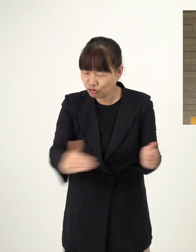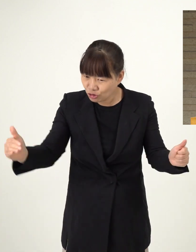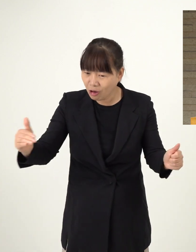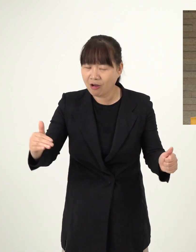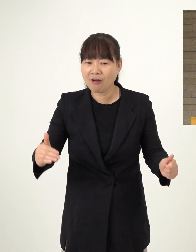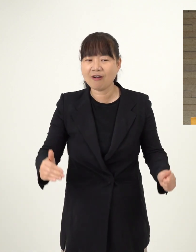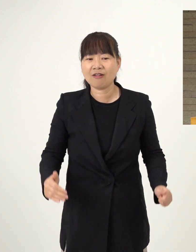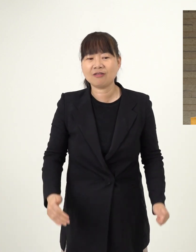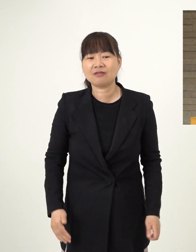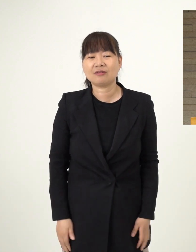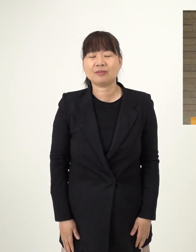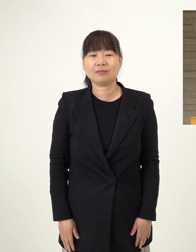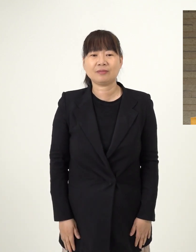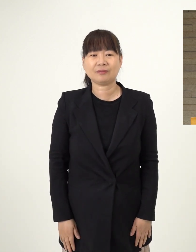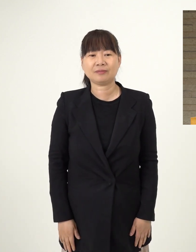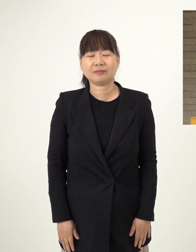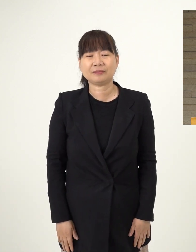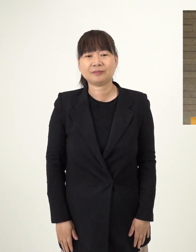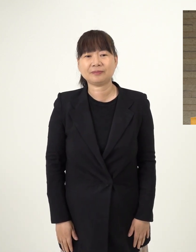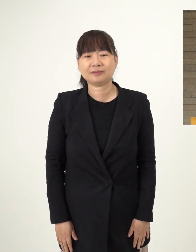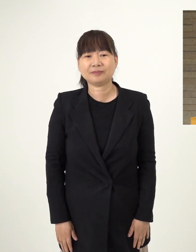죽여야지요.